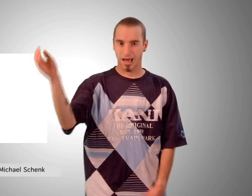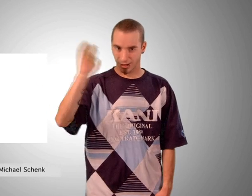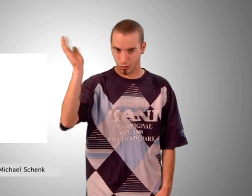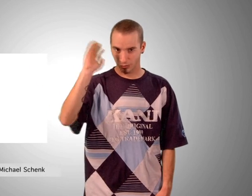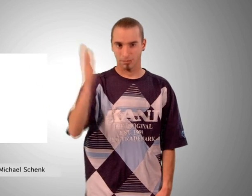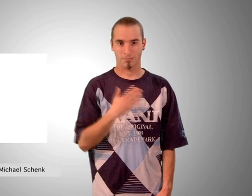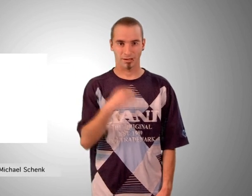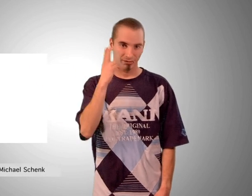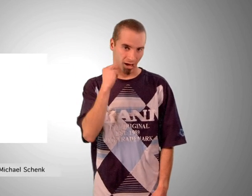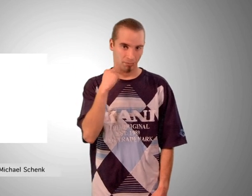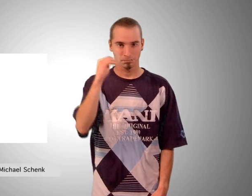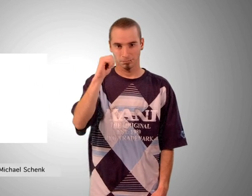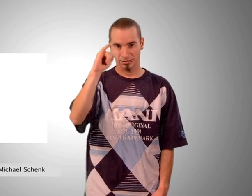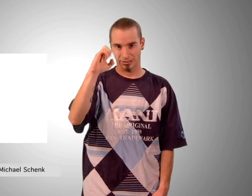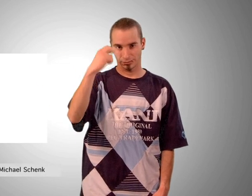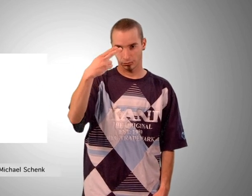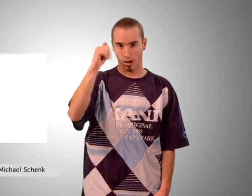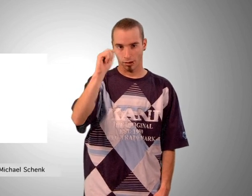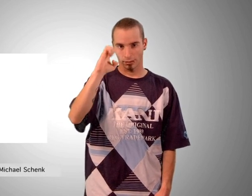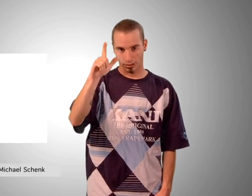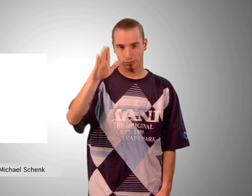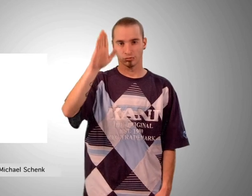Hallo, ich heiße Michael Schenk.